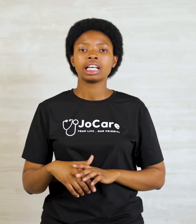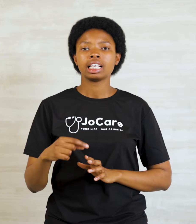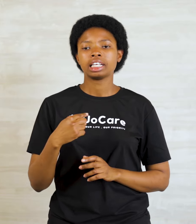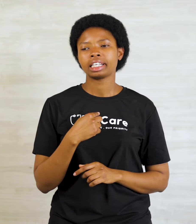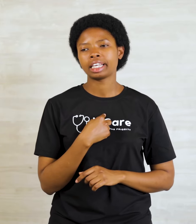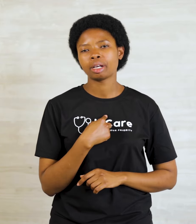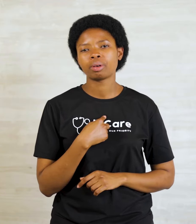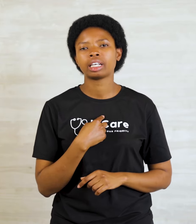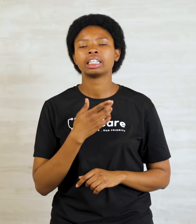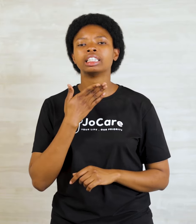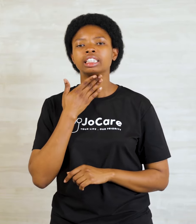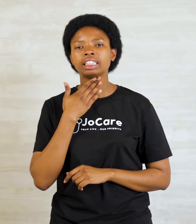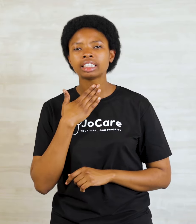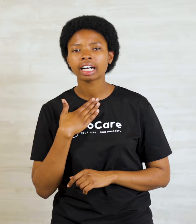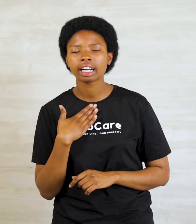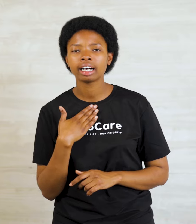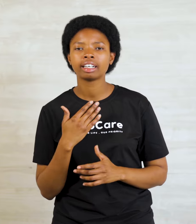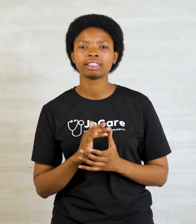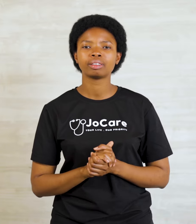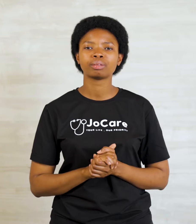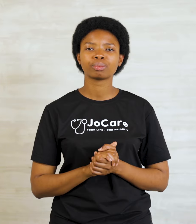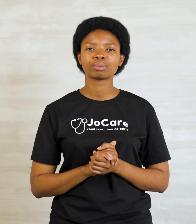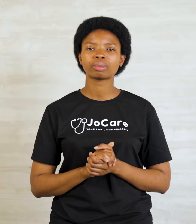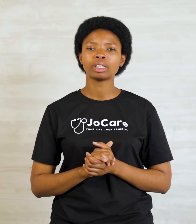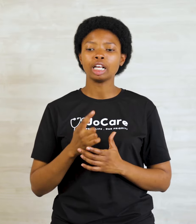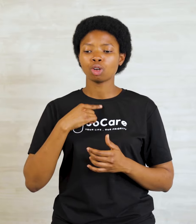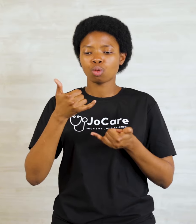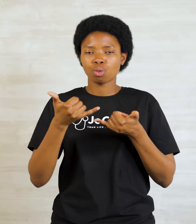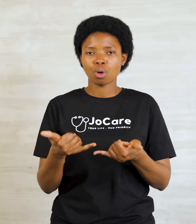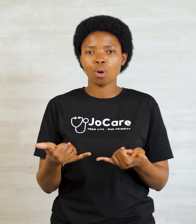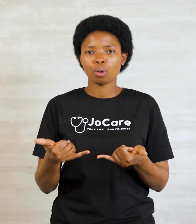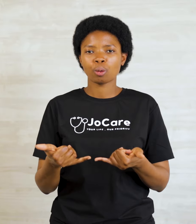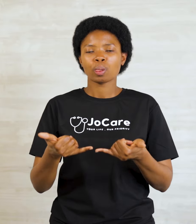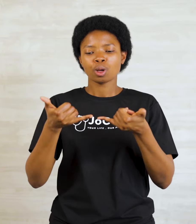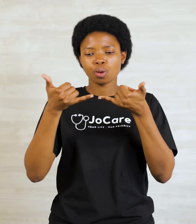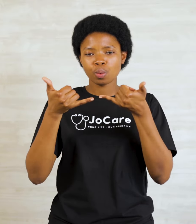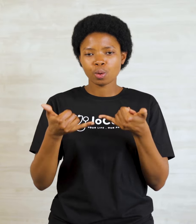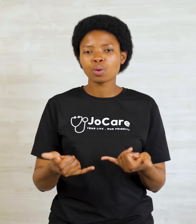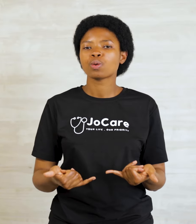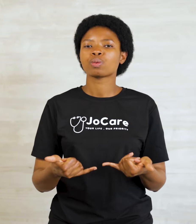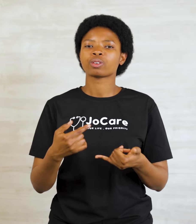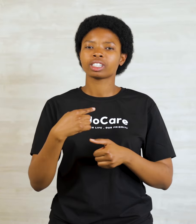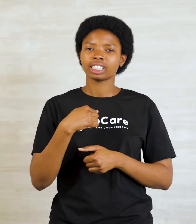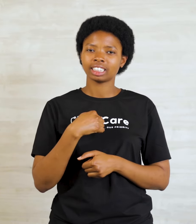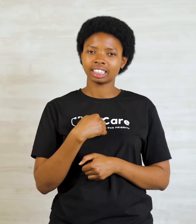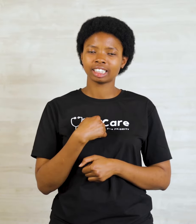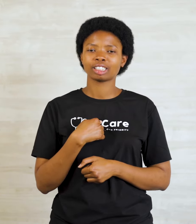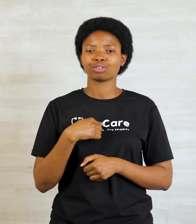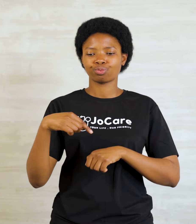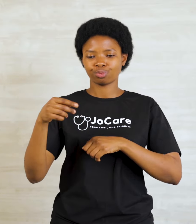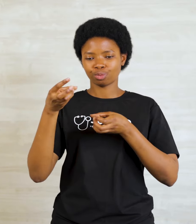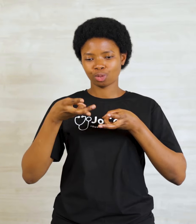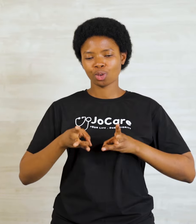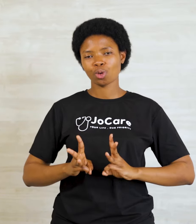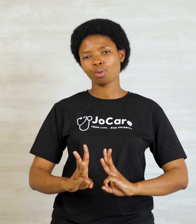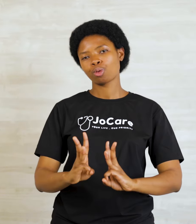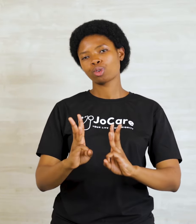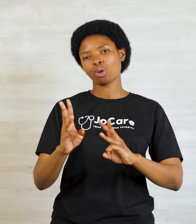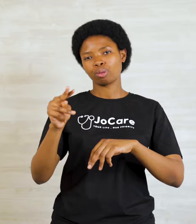nubatse nshaka wenda ko oya ndavuga ubu ngubu aka kanya uburyo bwa kamere bwa mbere bwiza